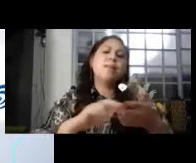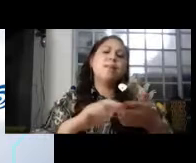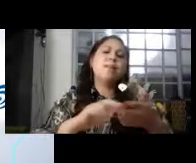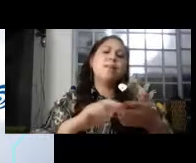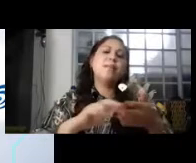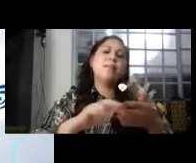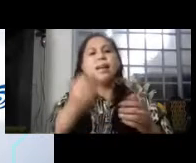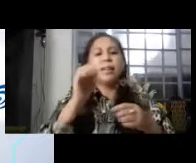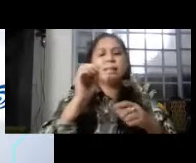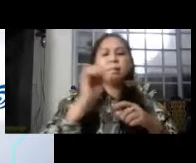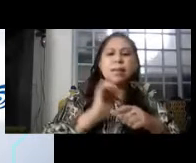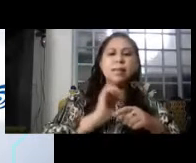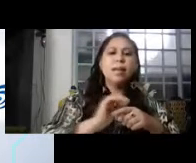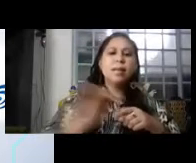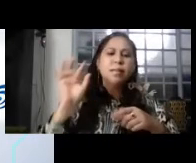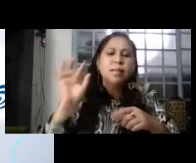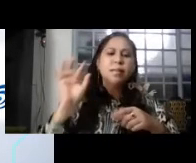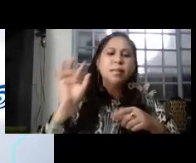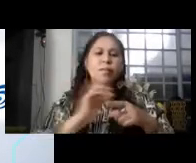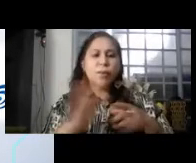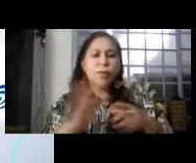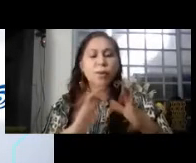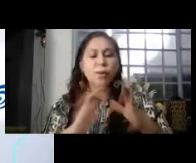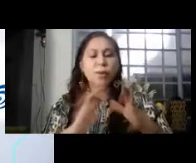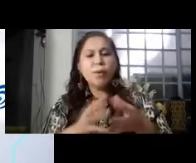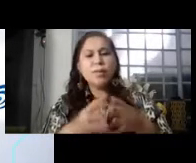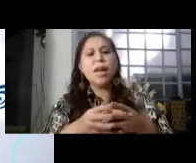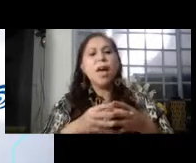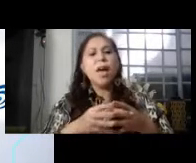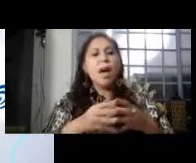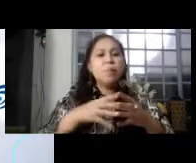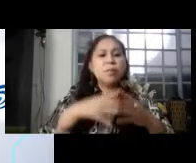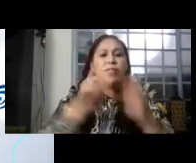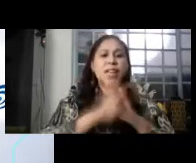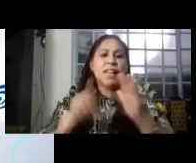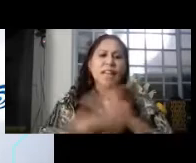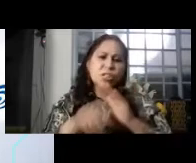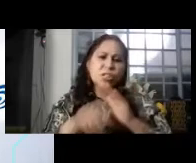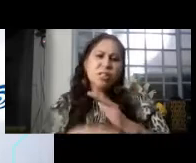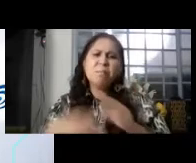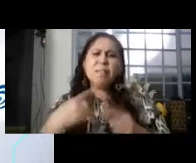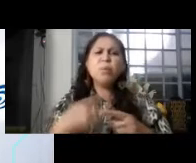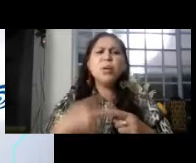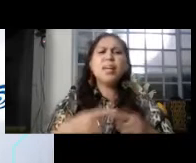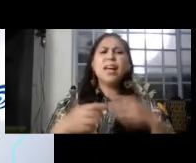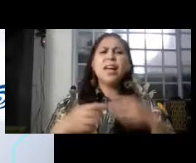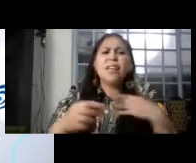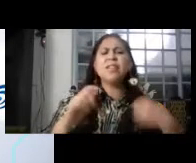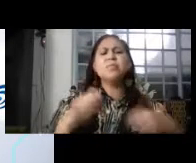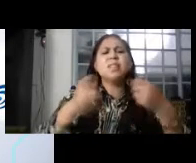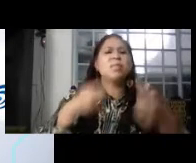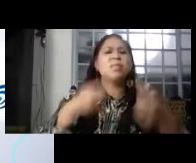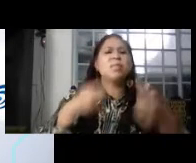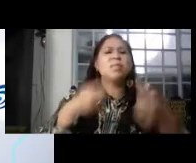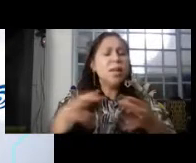né, sintática, essa parte semântica, fonológica, a pessoa fica até questionando, mas por que faz o